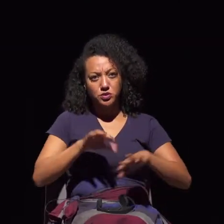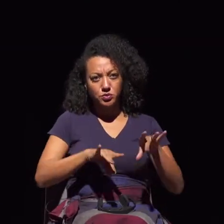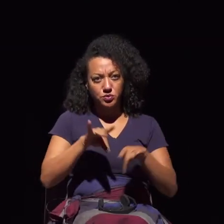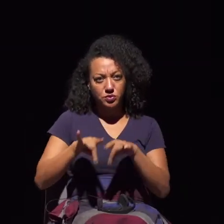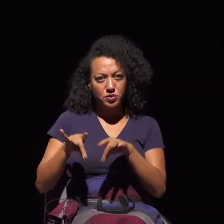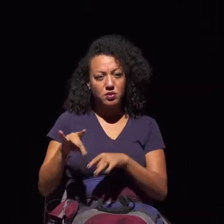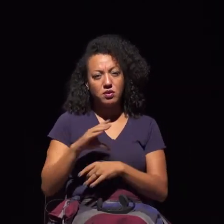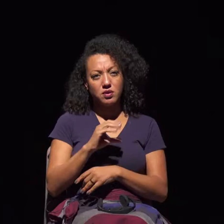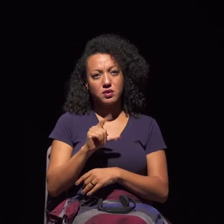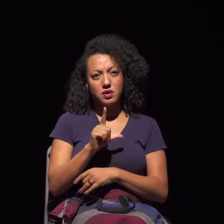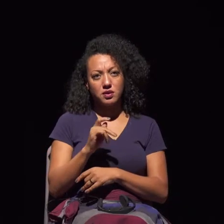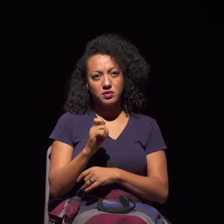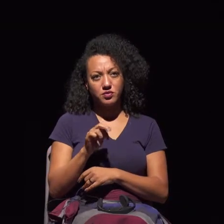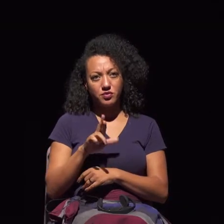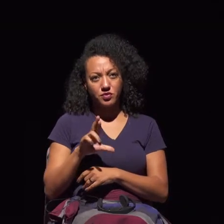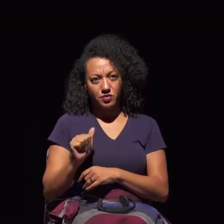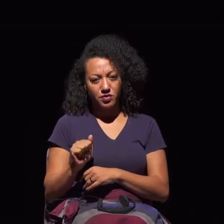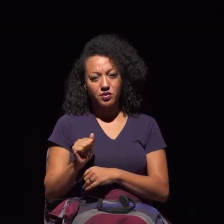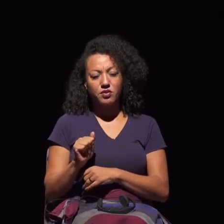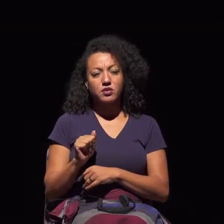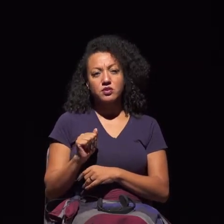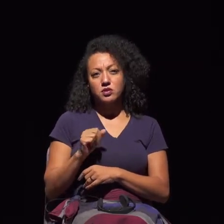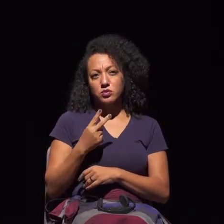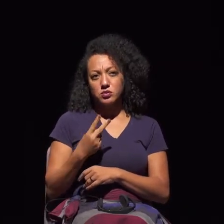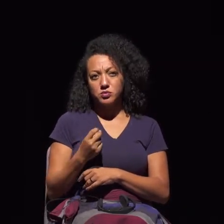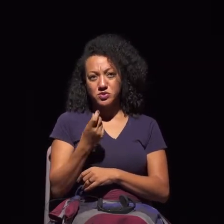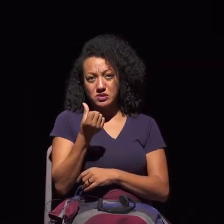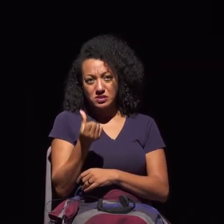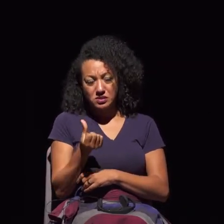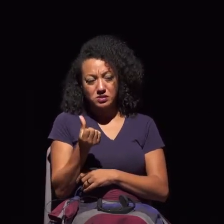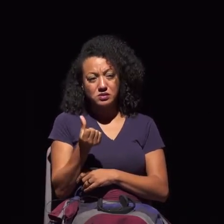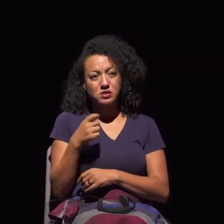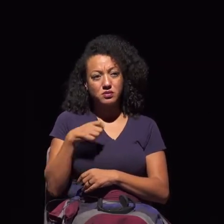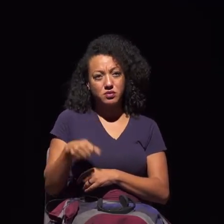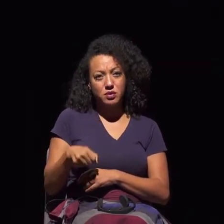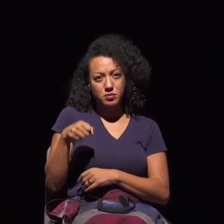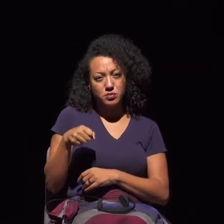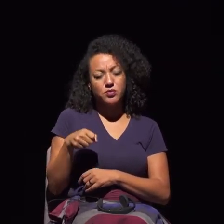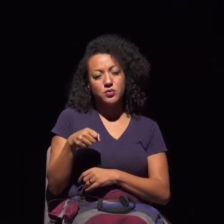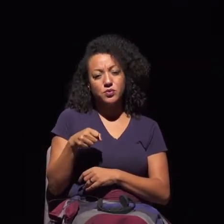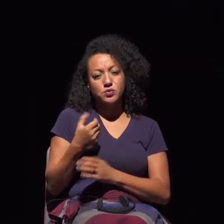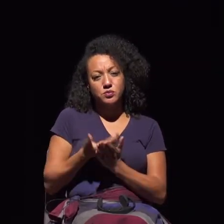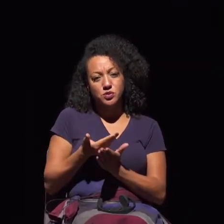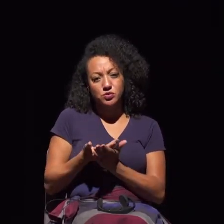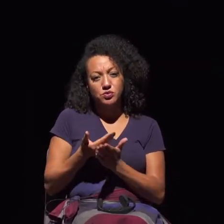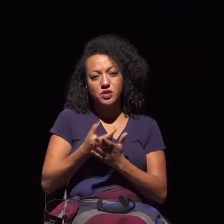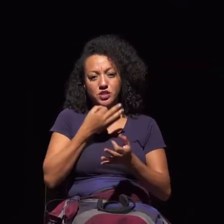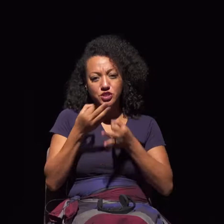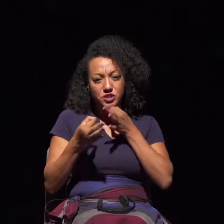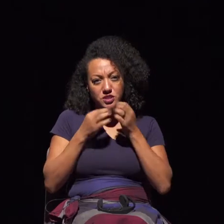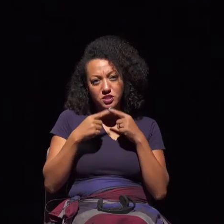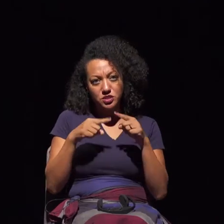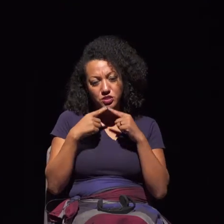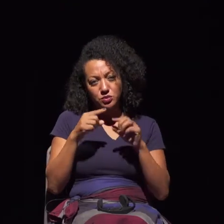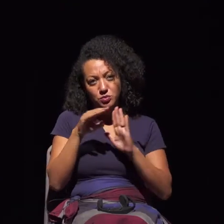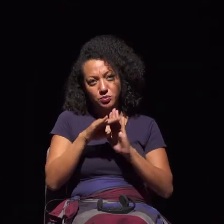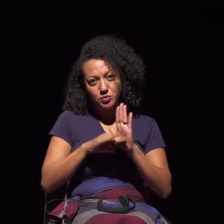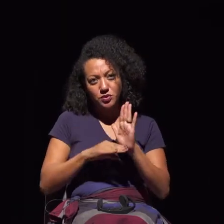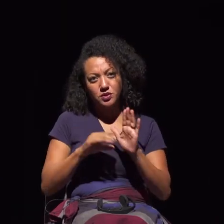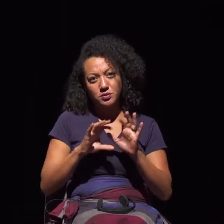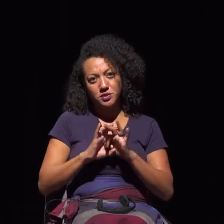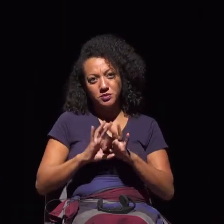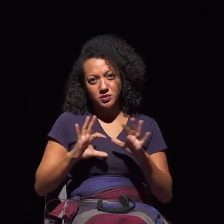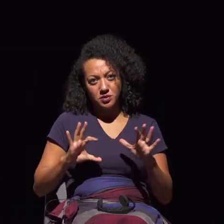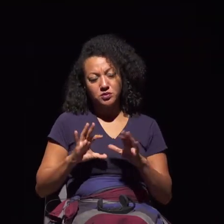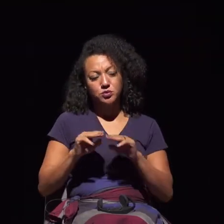pelo California College of the Arts em 2006 e recebeu a Bolsa Helena Rubinstein para Estudos de Crítica no Programa Independente de Estudos do